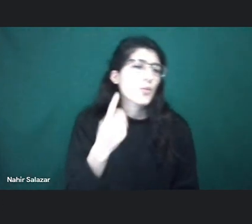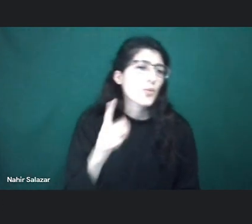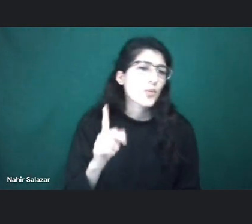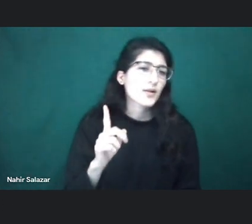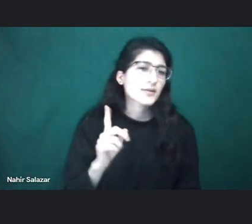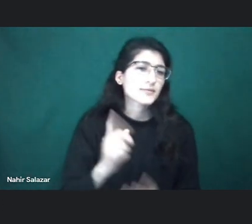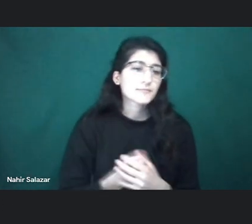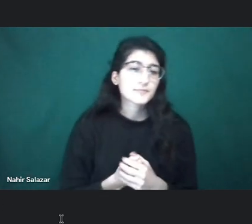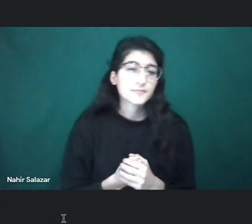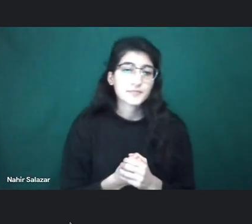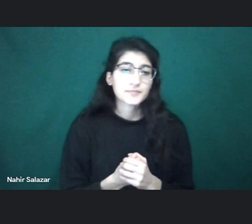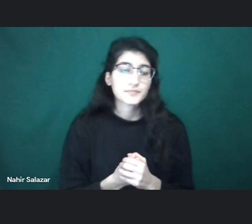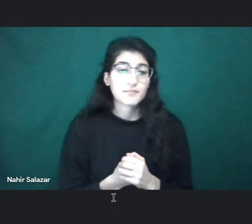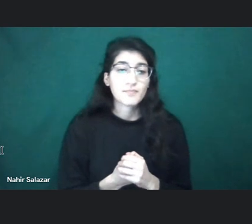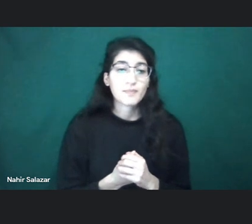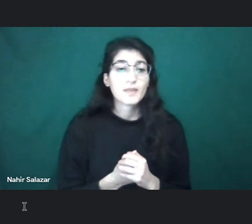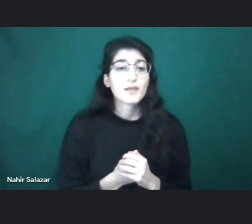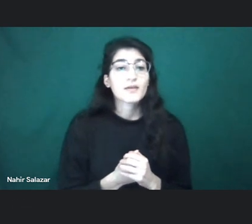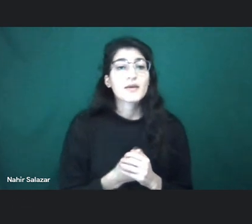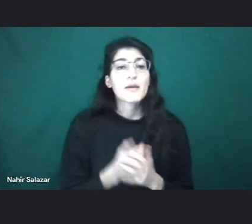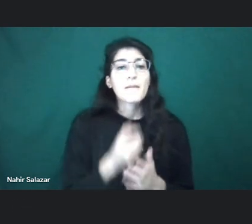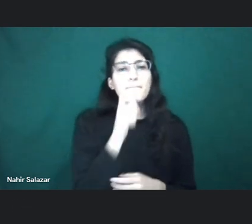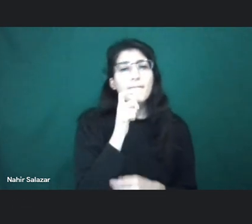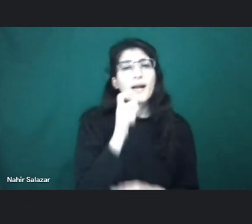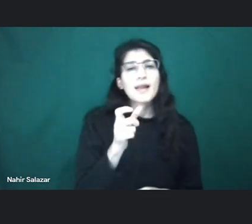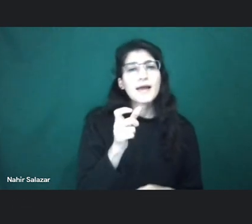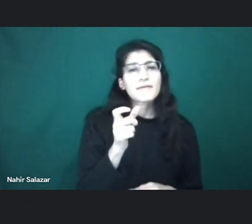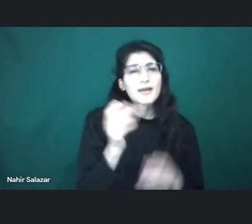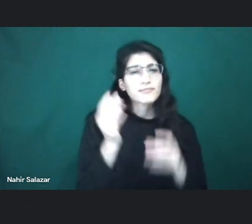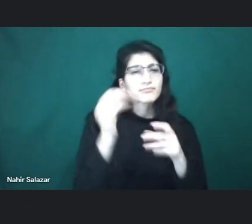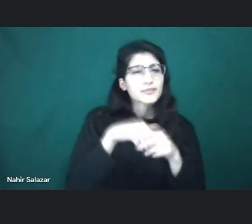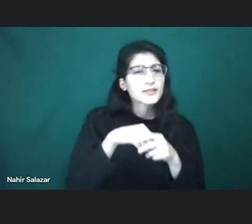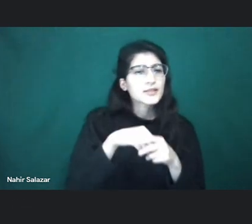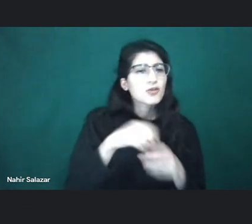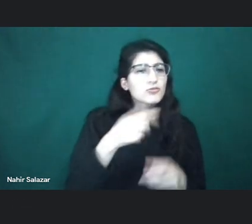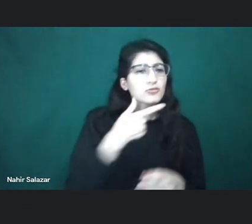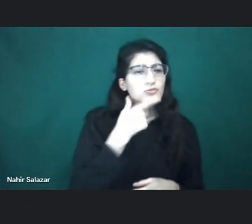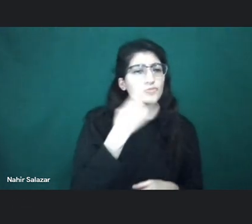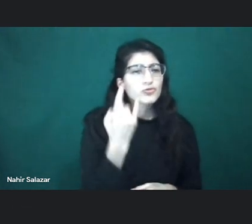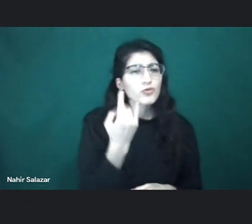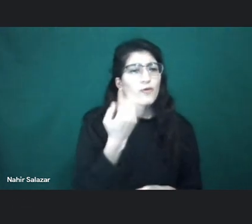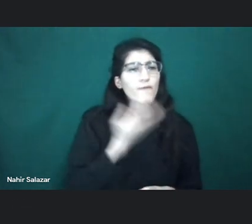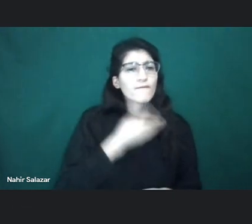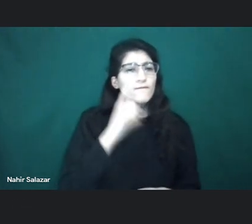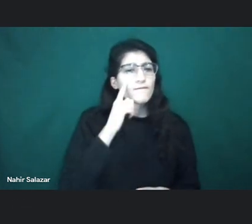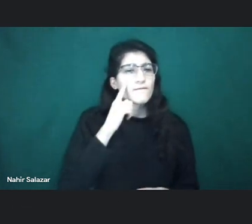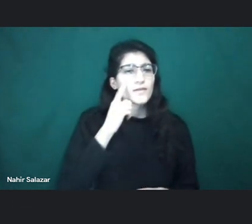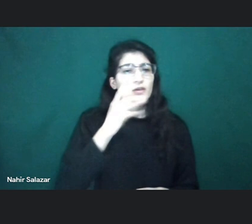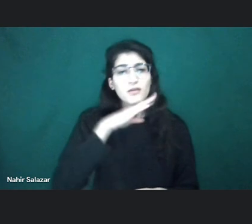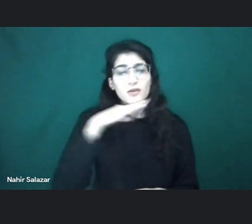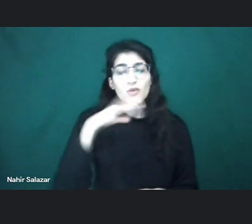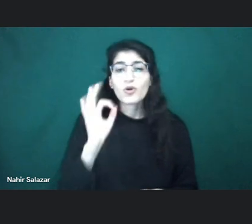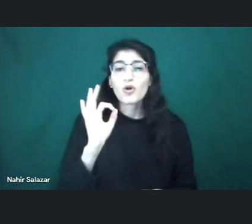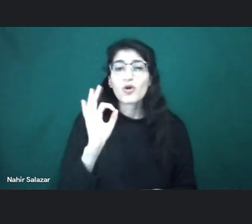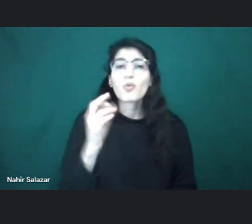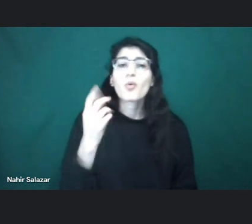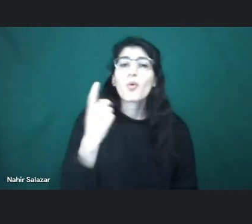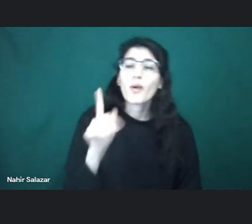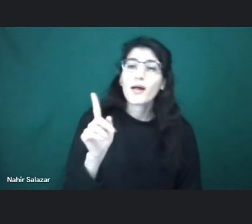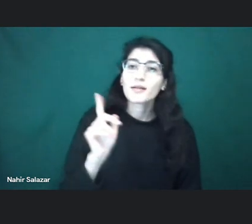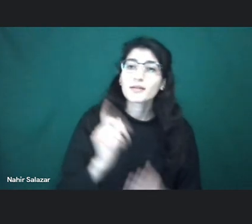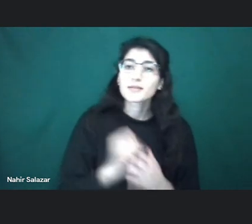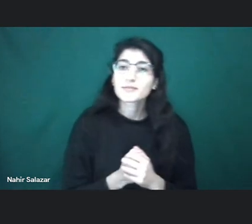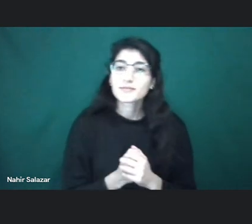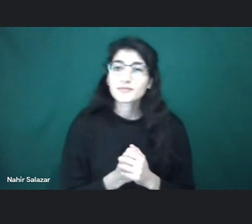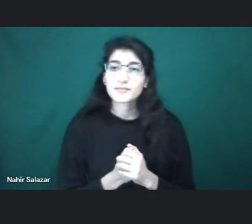palabras con sufijo en esta frase? Vamos a analizar las de sufijo, nada más. Esto hacemos, yo tengo